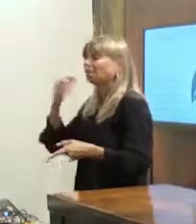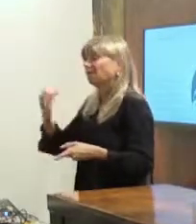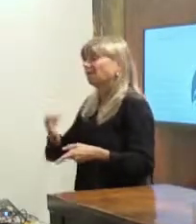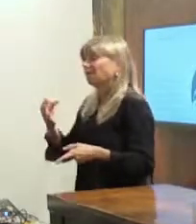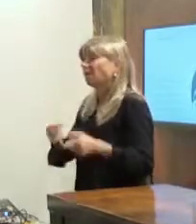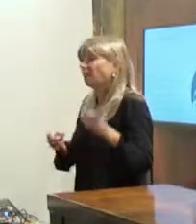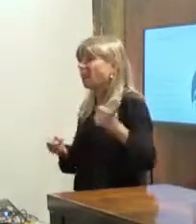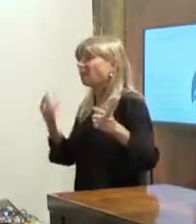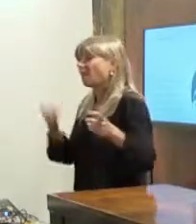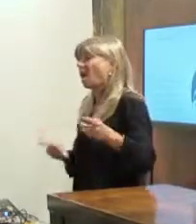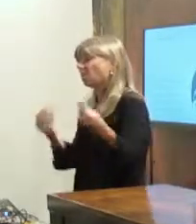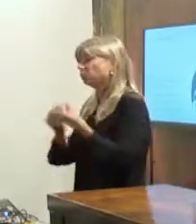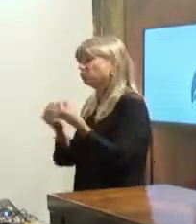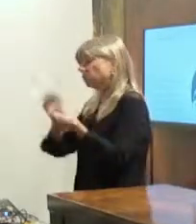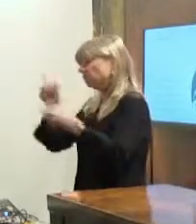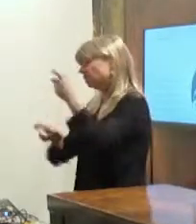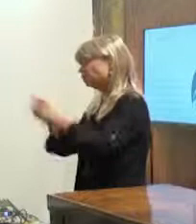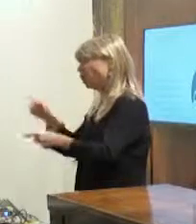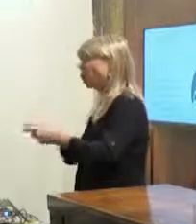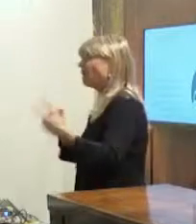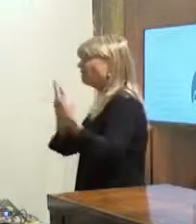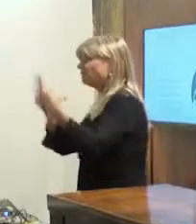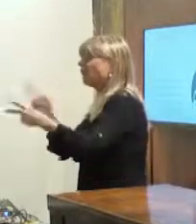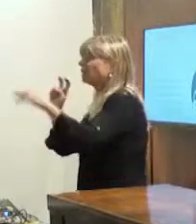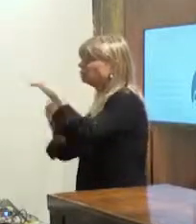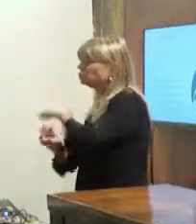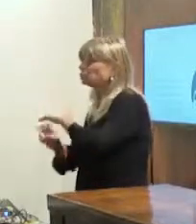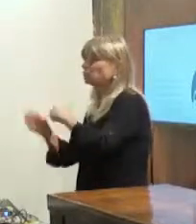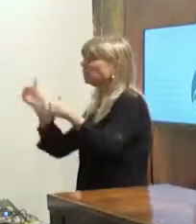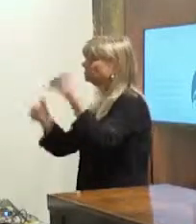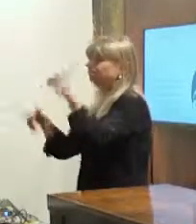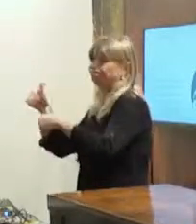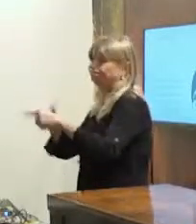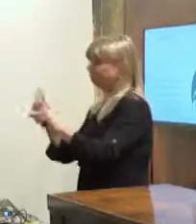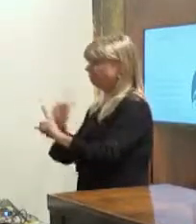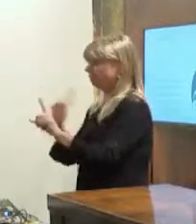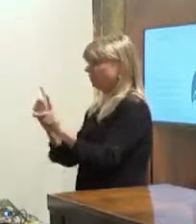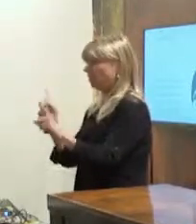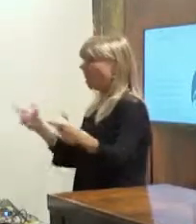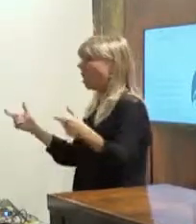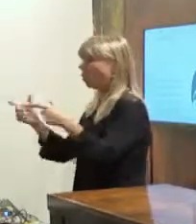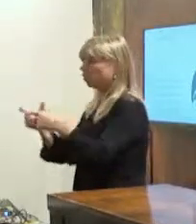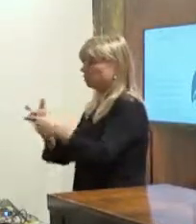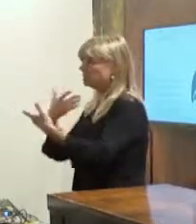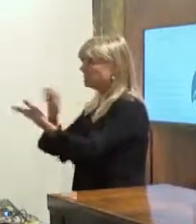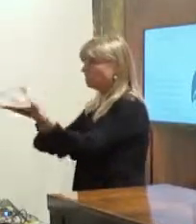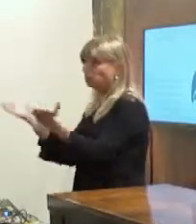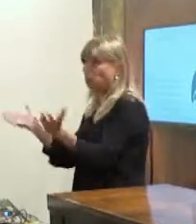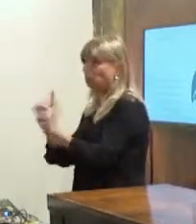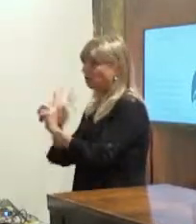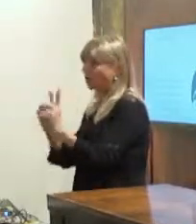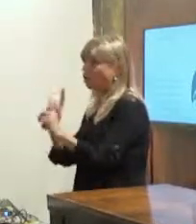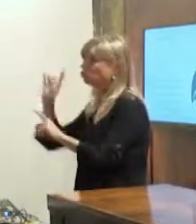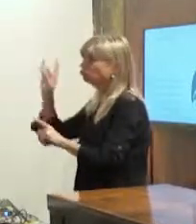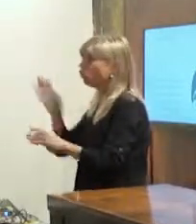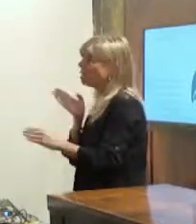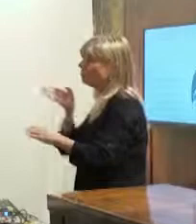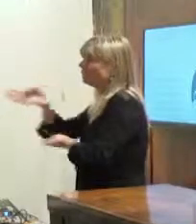muchos usuarios del subte que no participan en las audiencias públicas. En general van